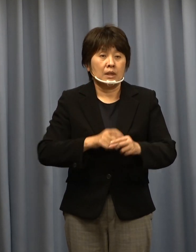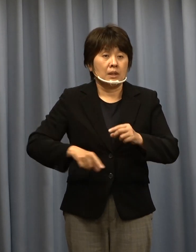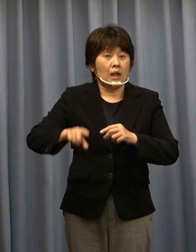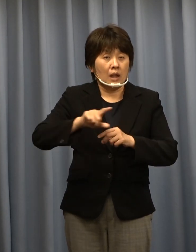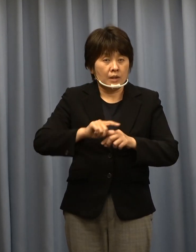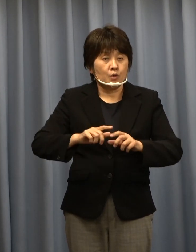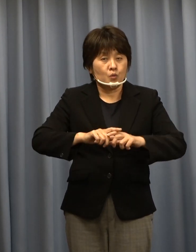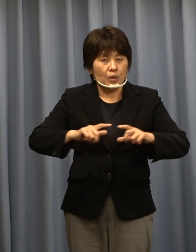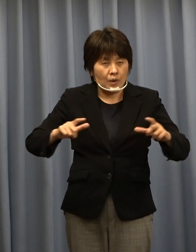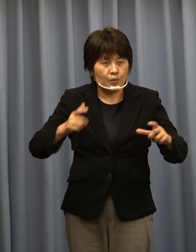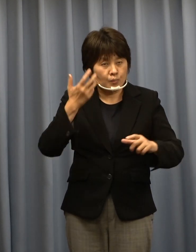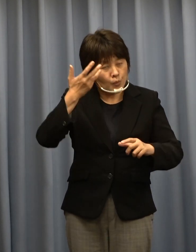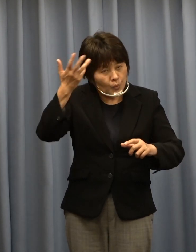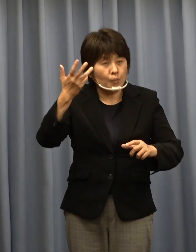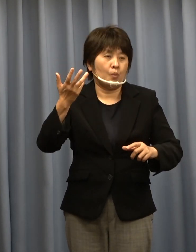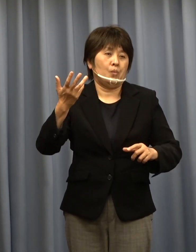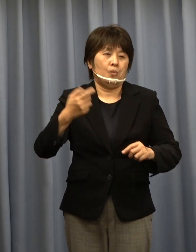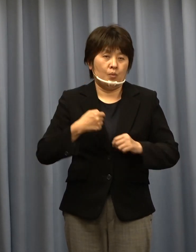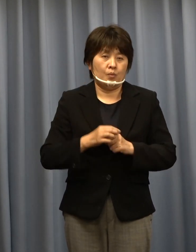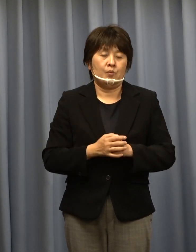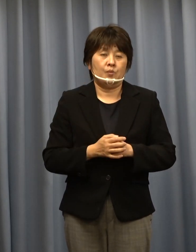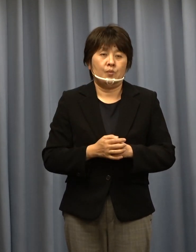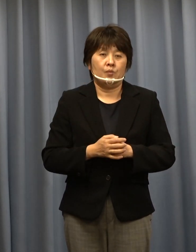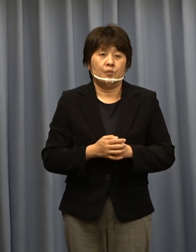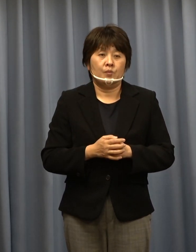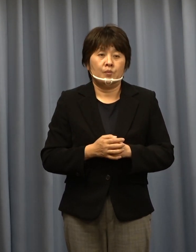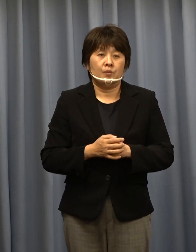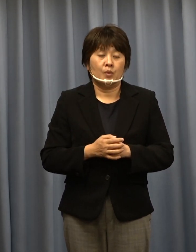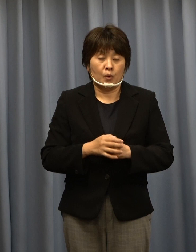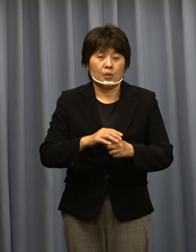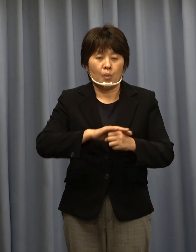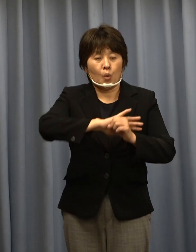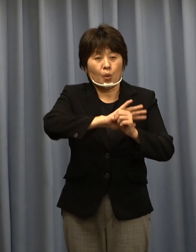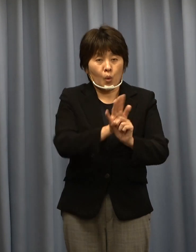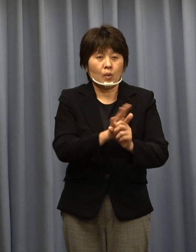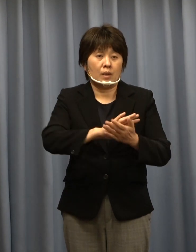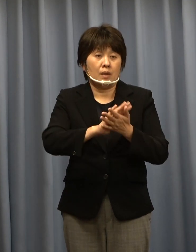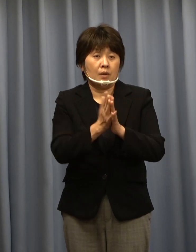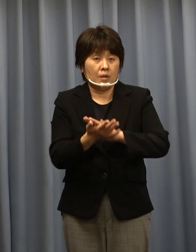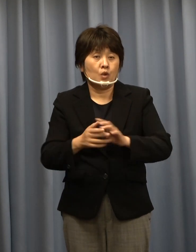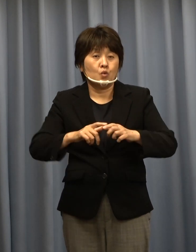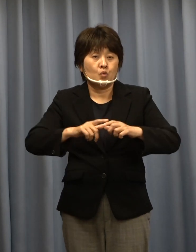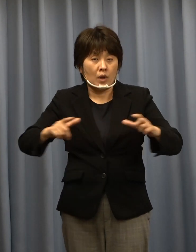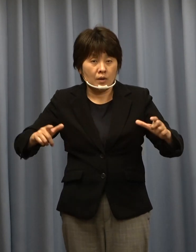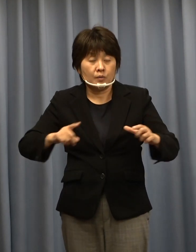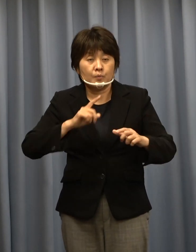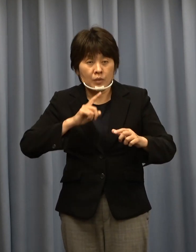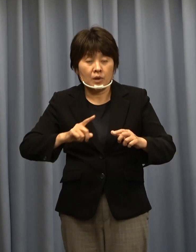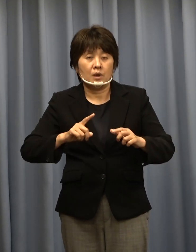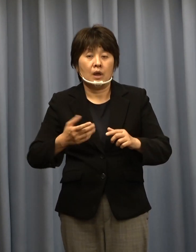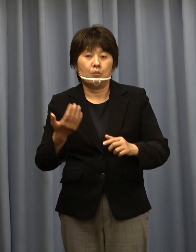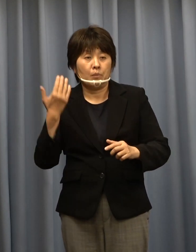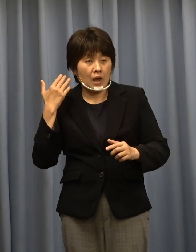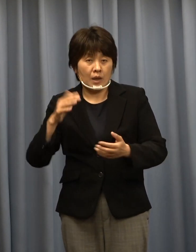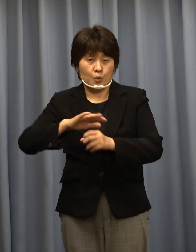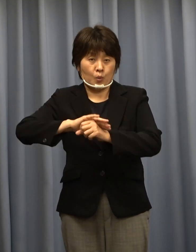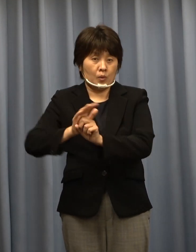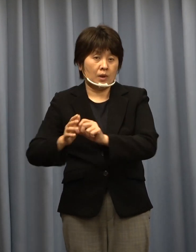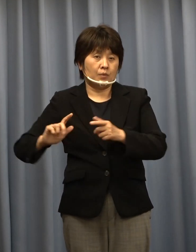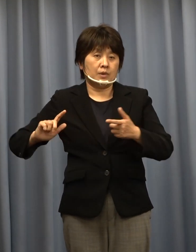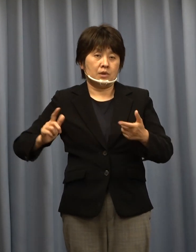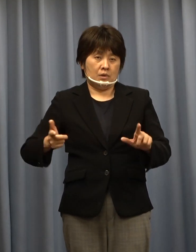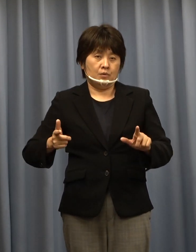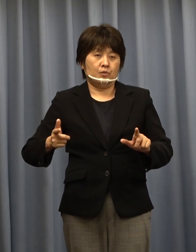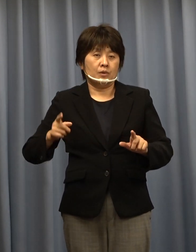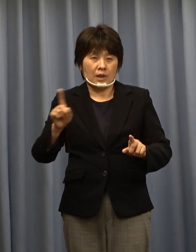えることは明白だというふうに思っております。でこの変異株が増えるということ、これが従来株と違うところといえ